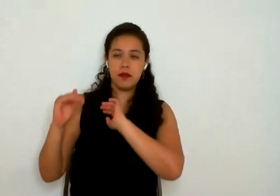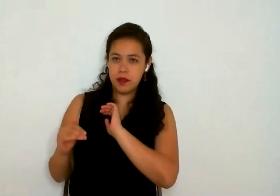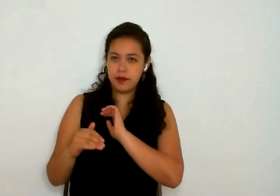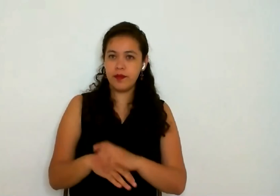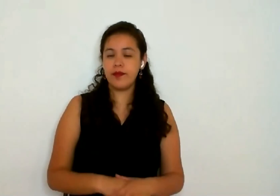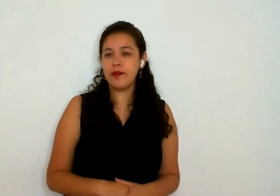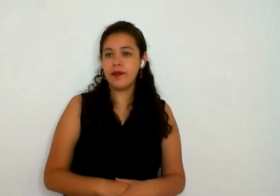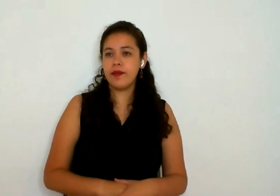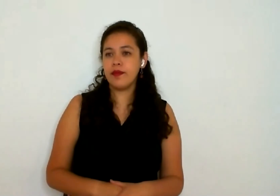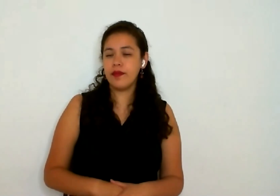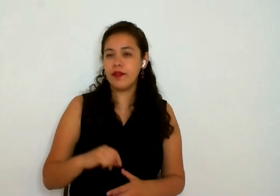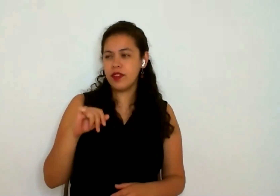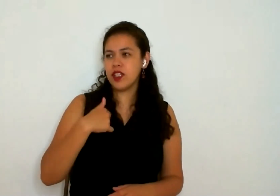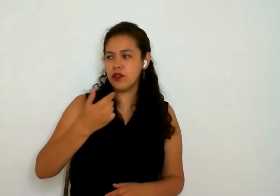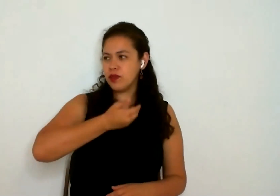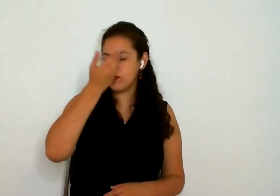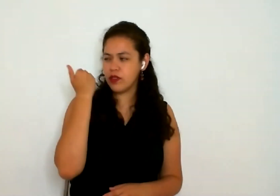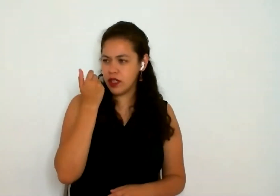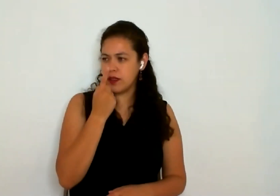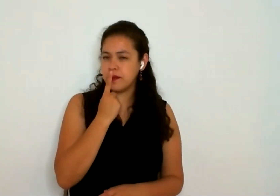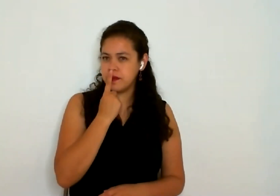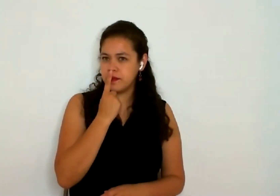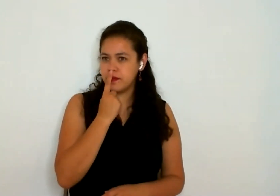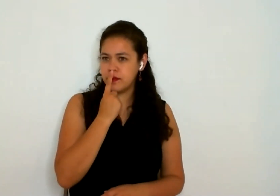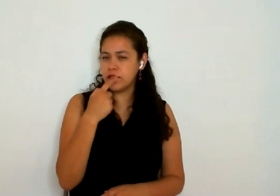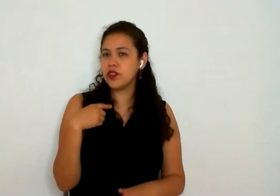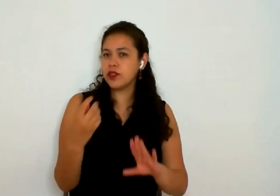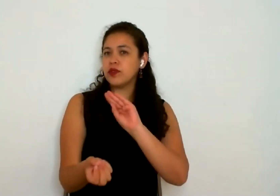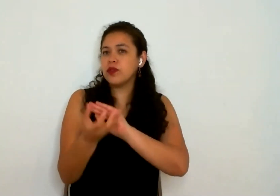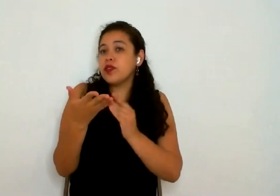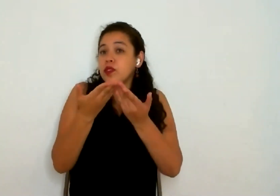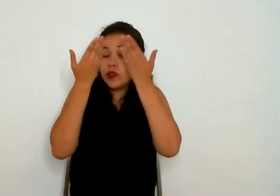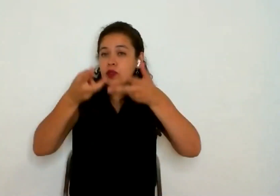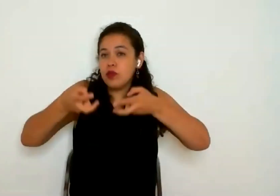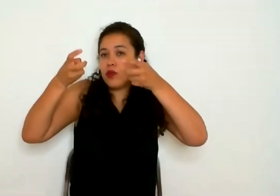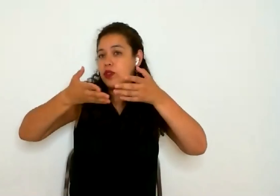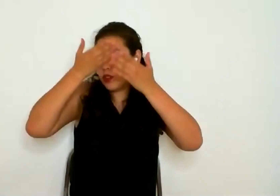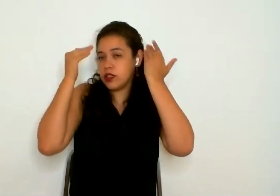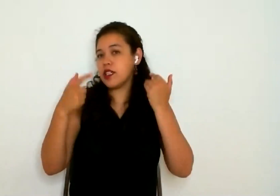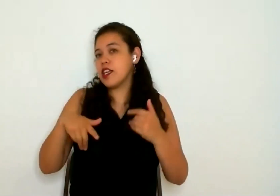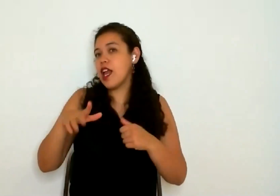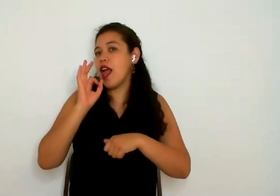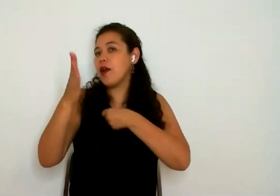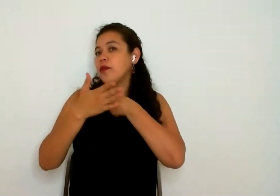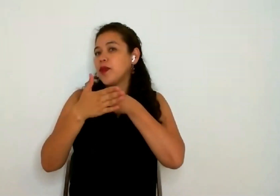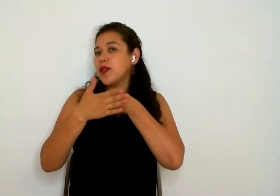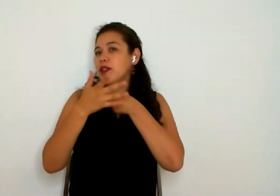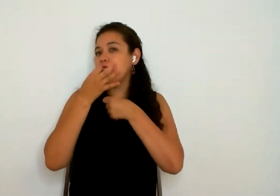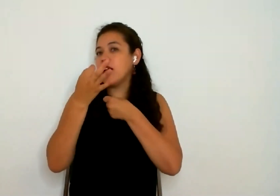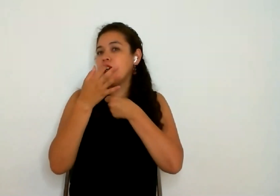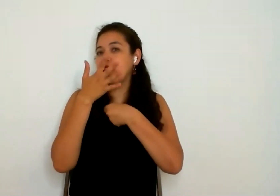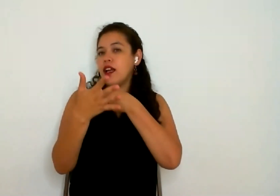sé si que pueda subirlo pero intentamos y les avisamos para la próxima sesión